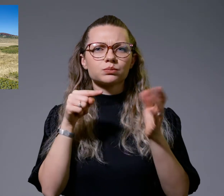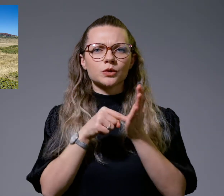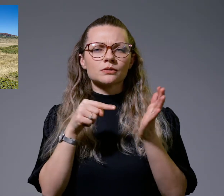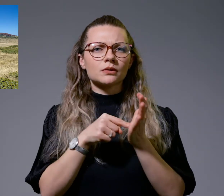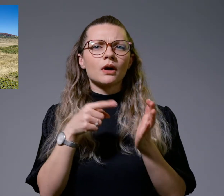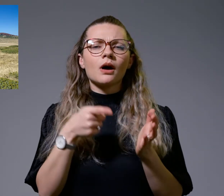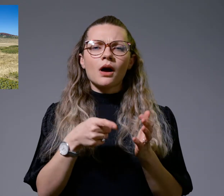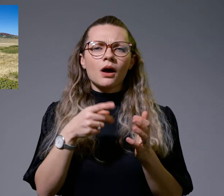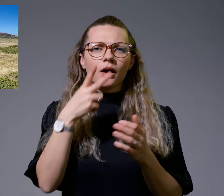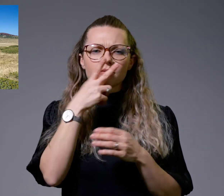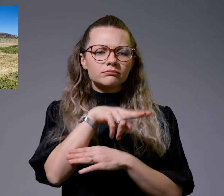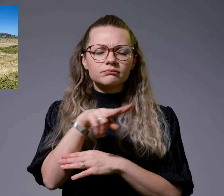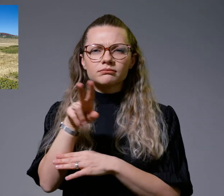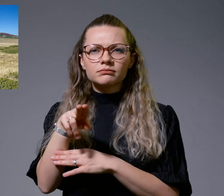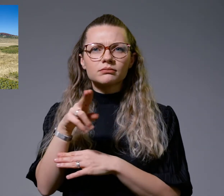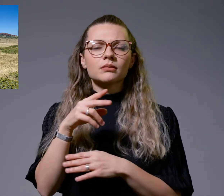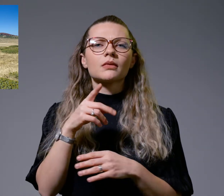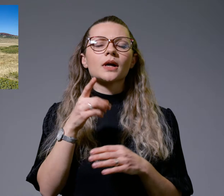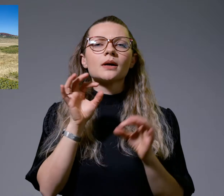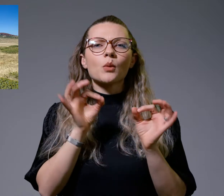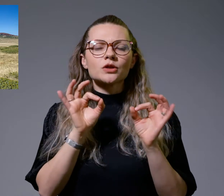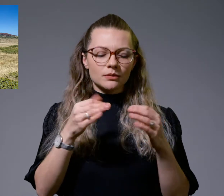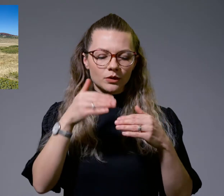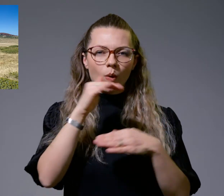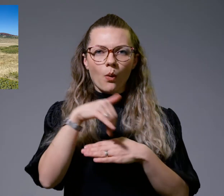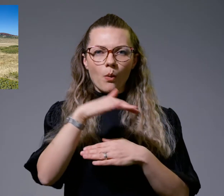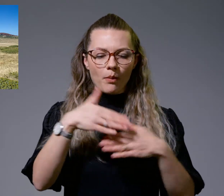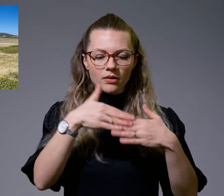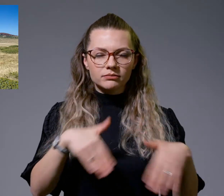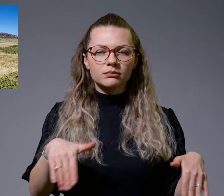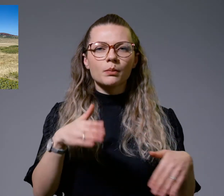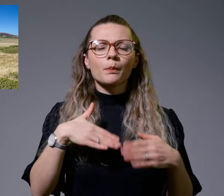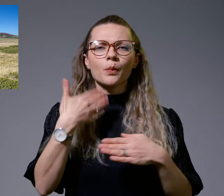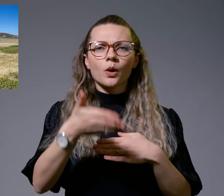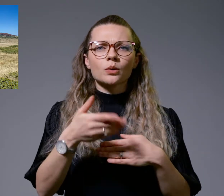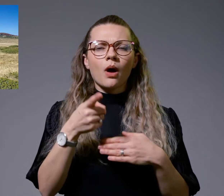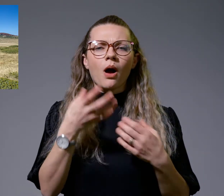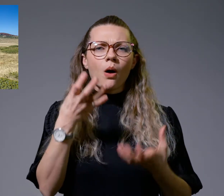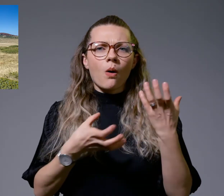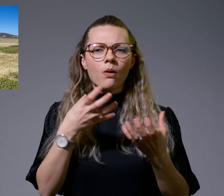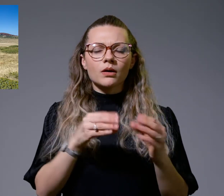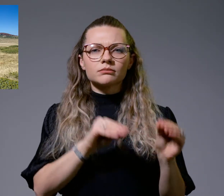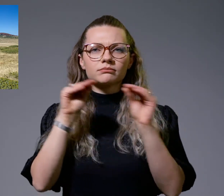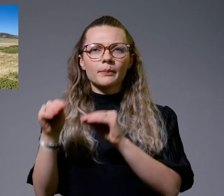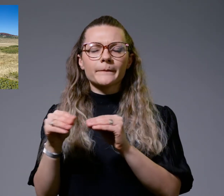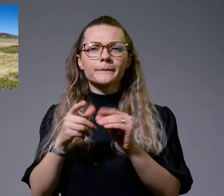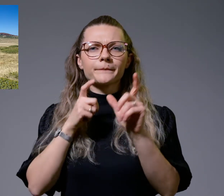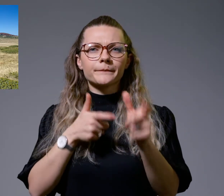наблюдувачниците, а особено рововите. Потоа огнот бил префрлен на митралеските гнезда